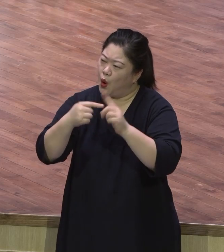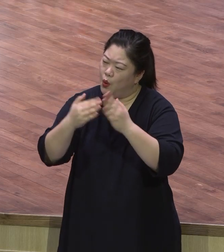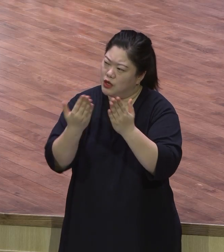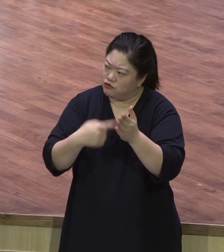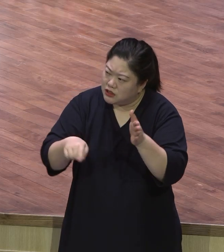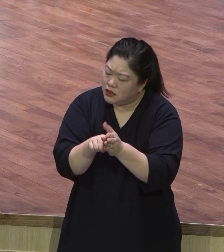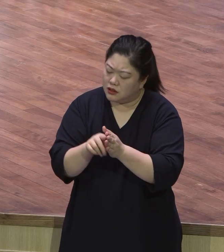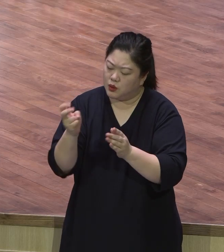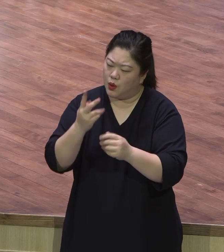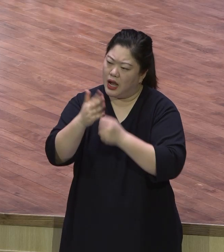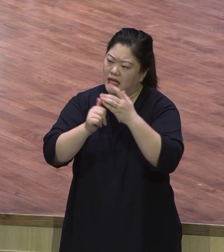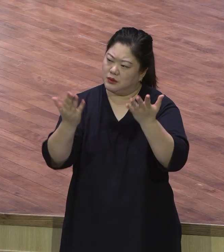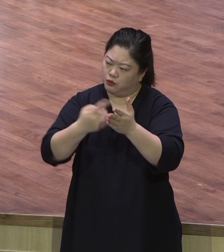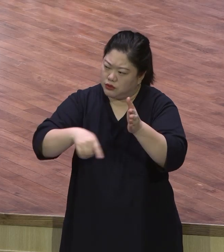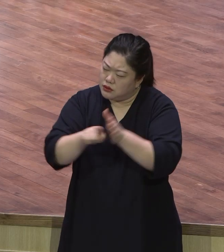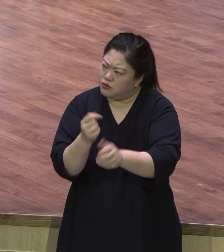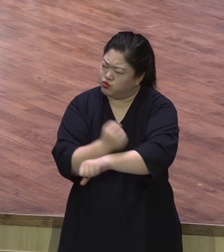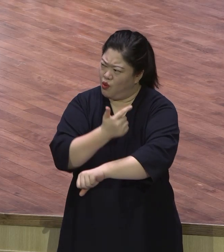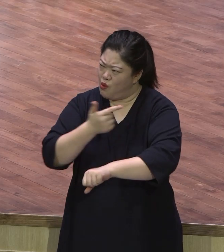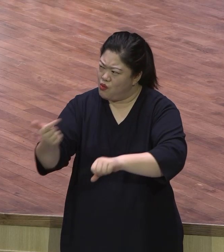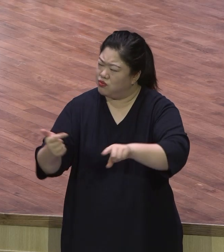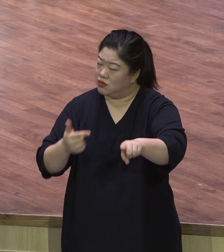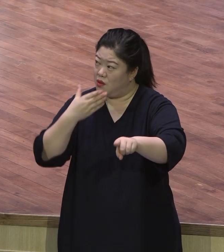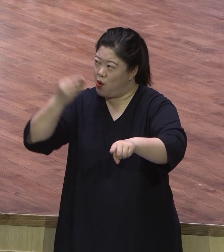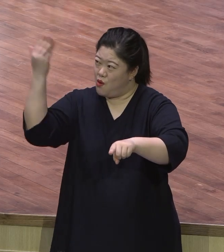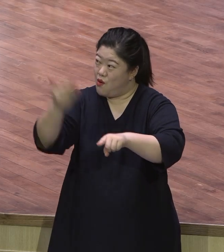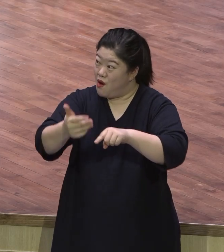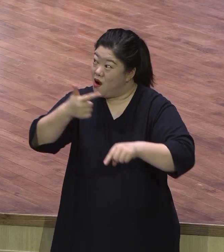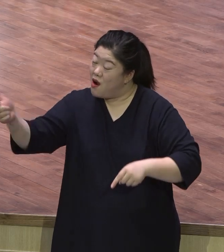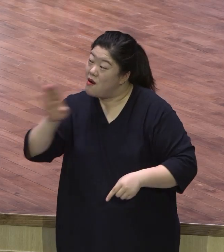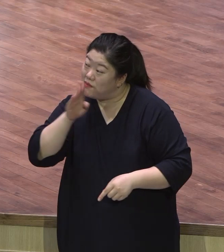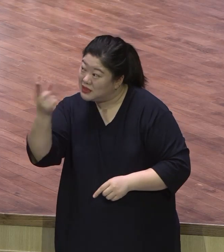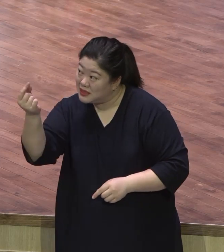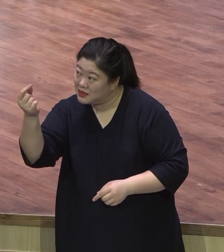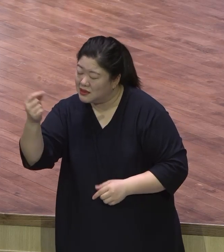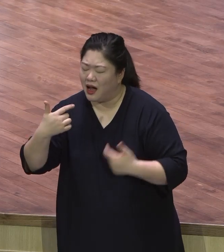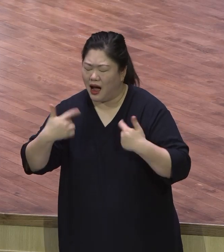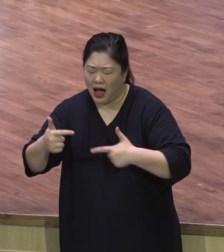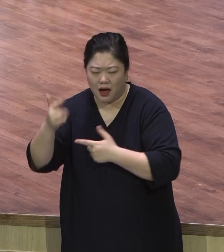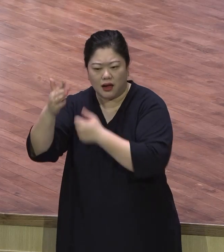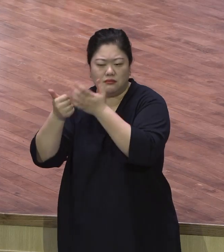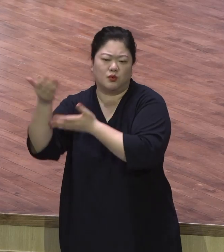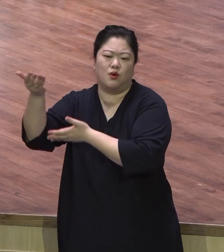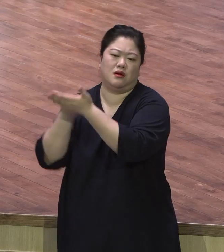같은 분들이 정말 믿음 있는 사람이구나 정말 깨어있는 사람이구나